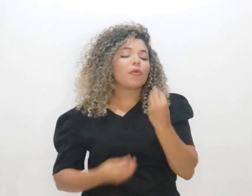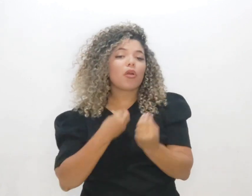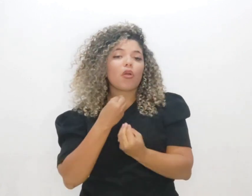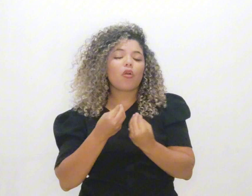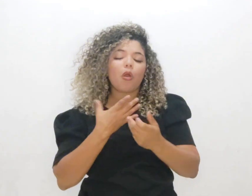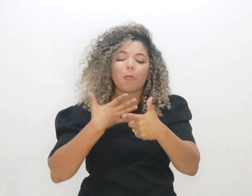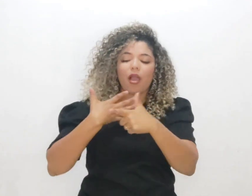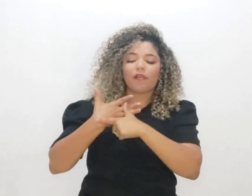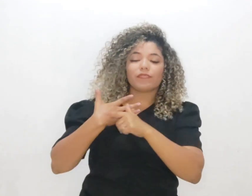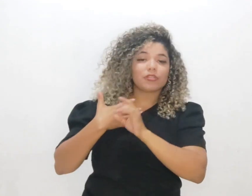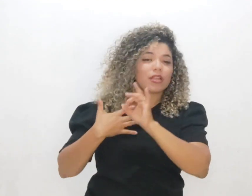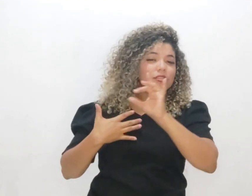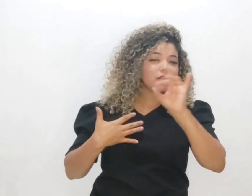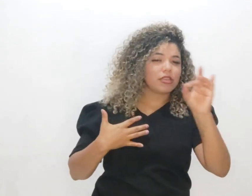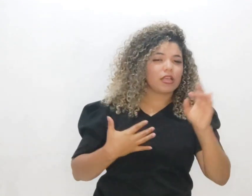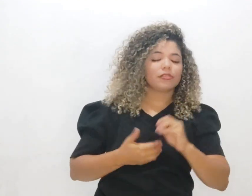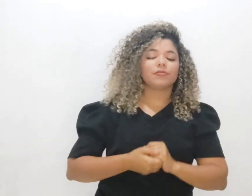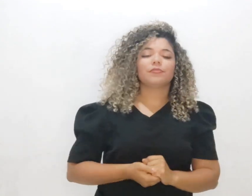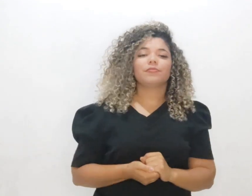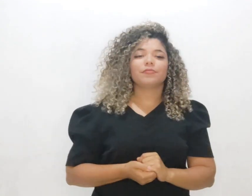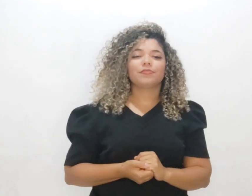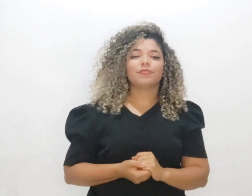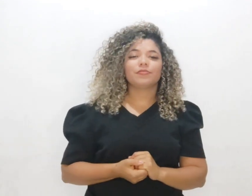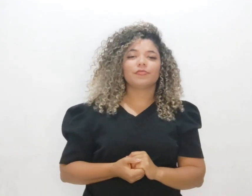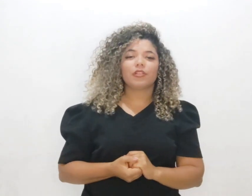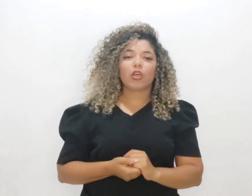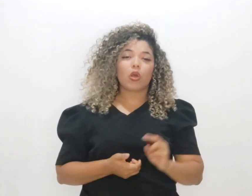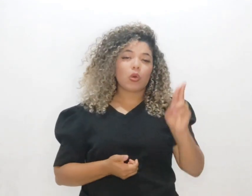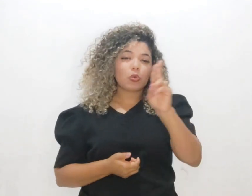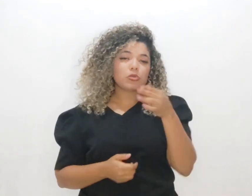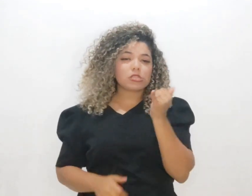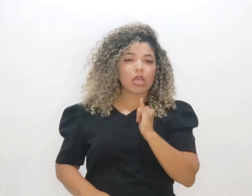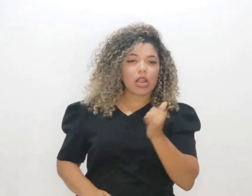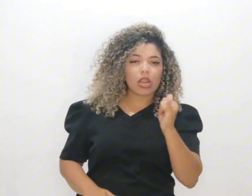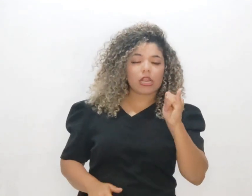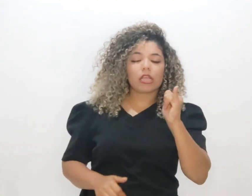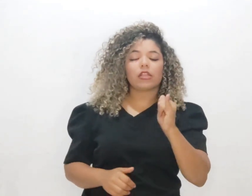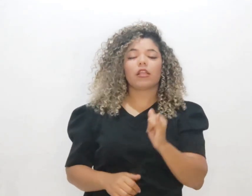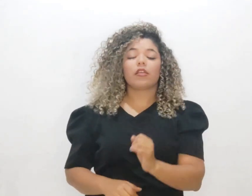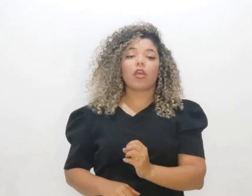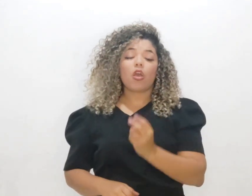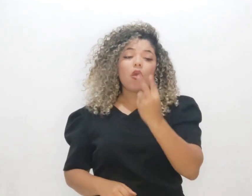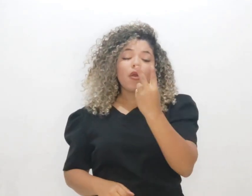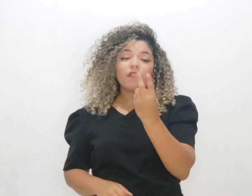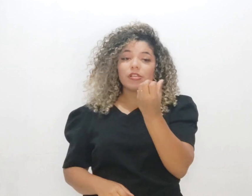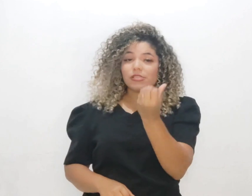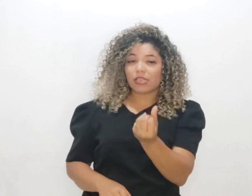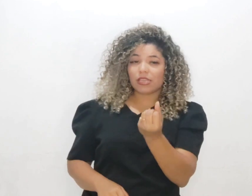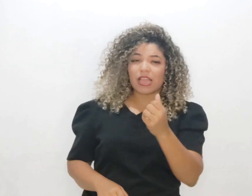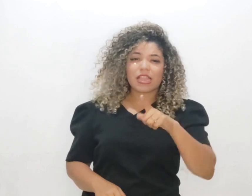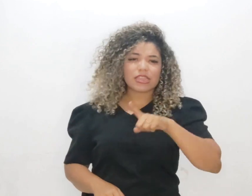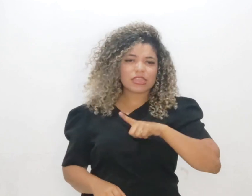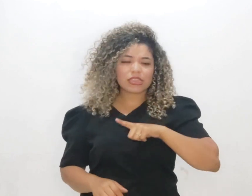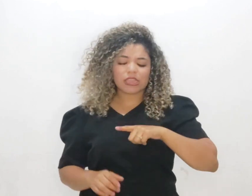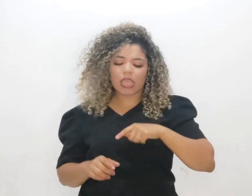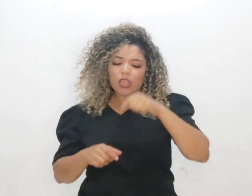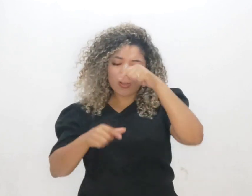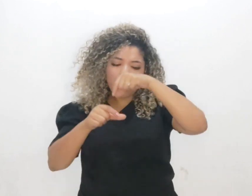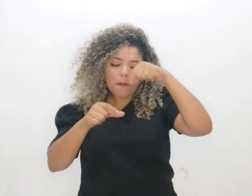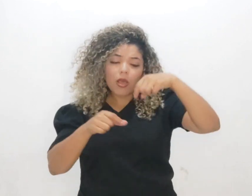funcionamento delas a partir da eletricidade fornecida pelo EV6. O EV6, nós temos as portas M,